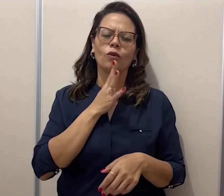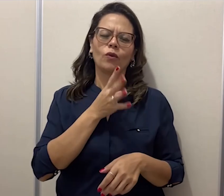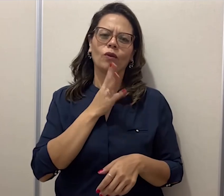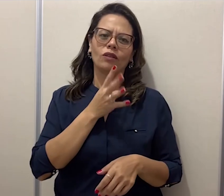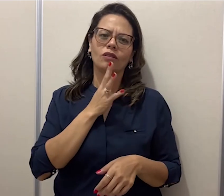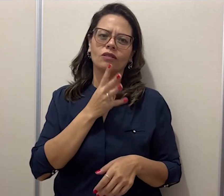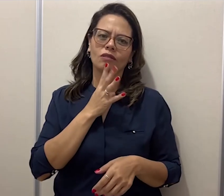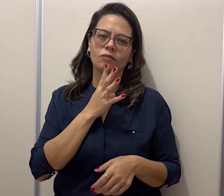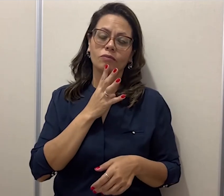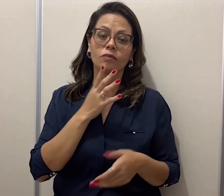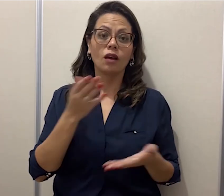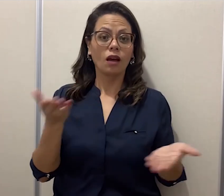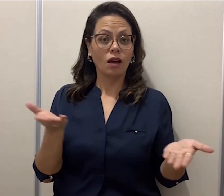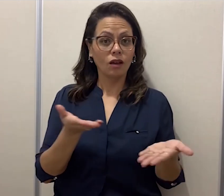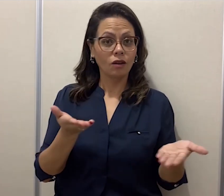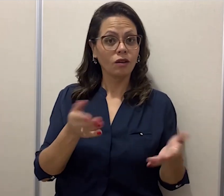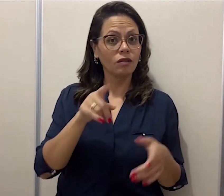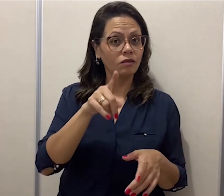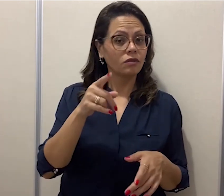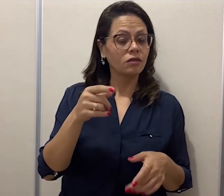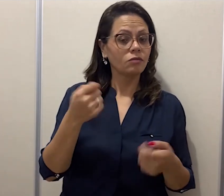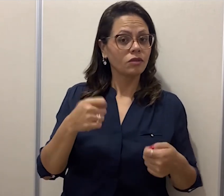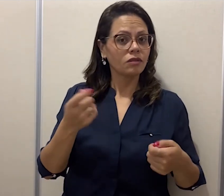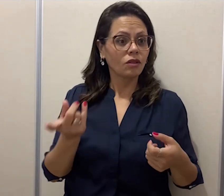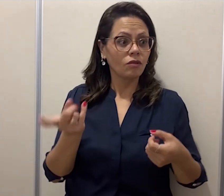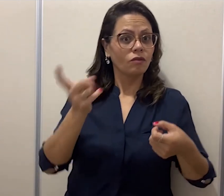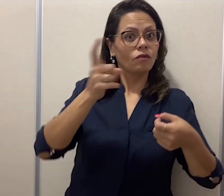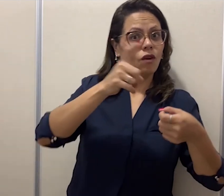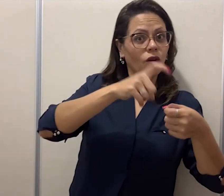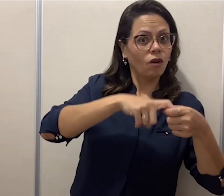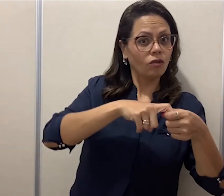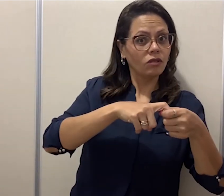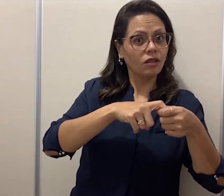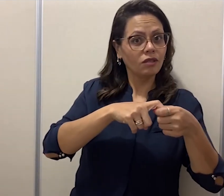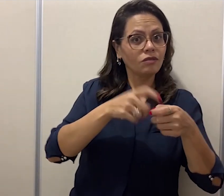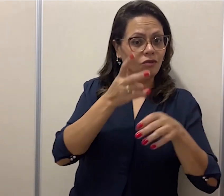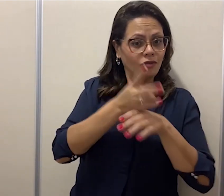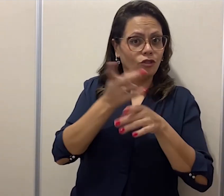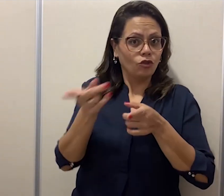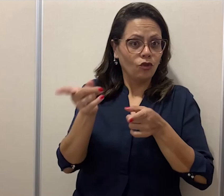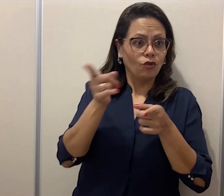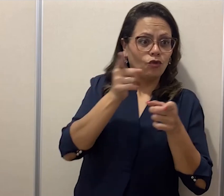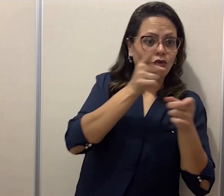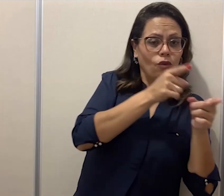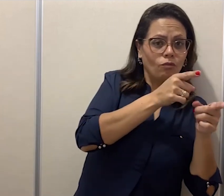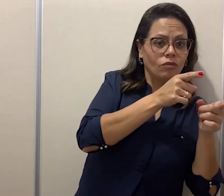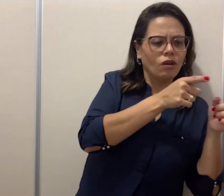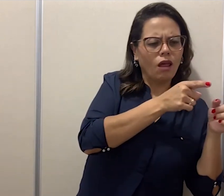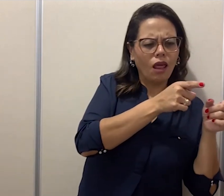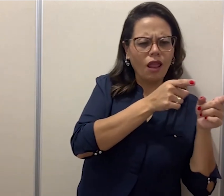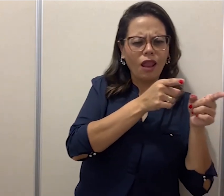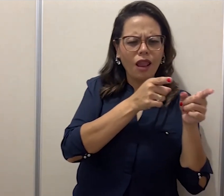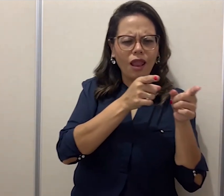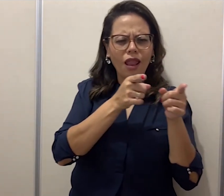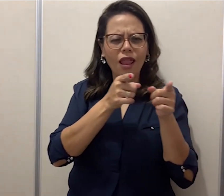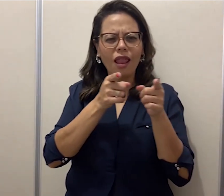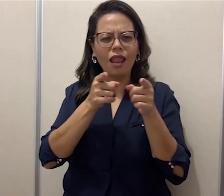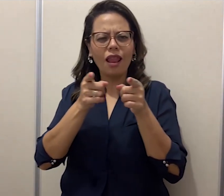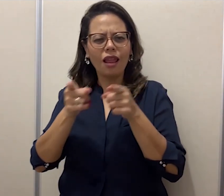que você se atente é isso se você precisa voltar ao vídeo esse vídeo que eu te apresentei